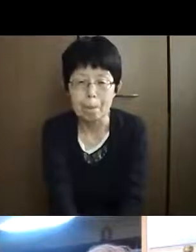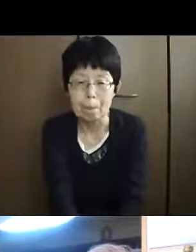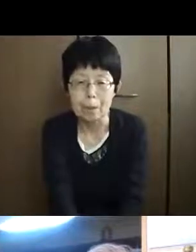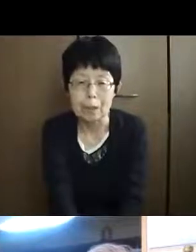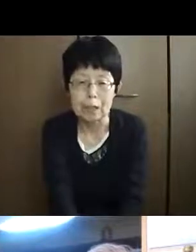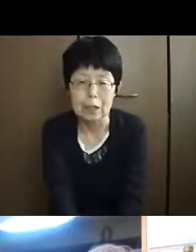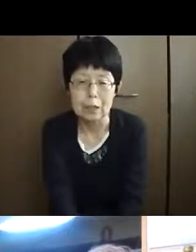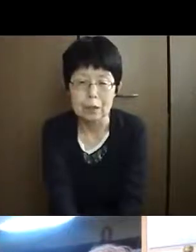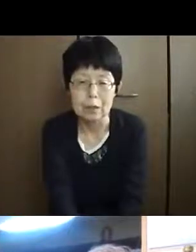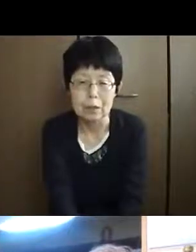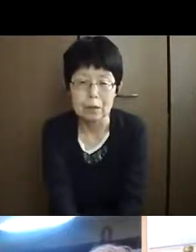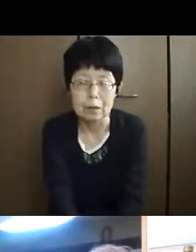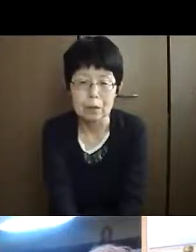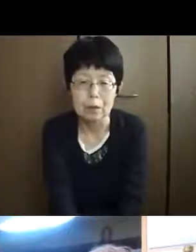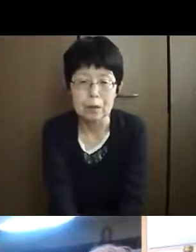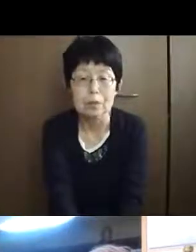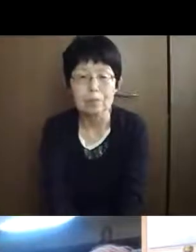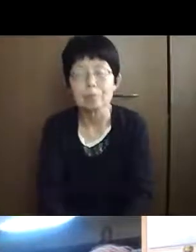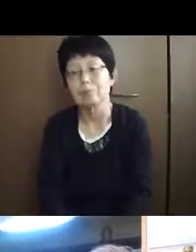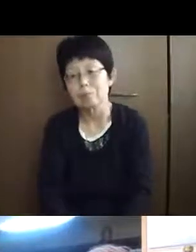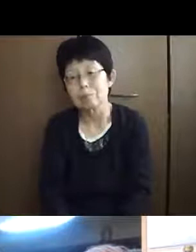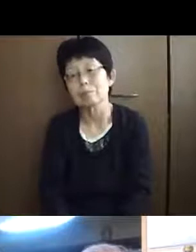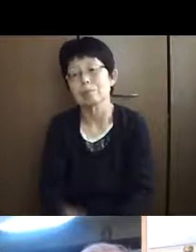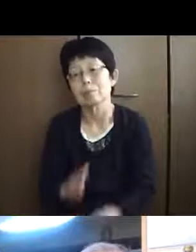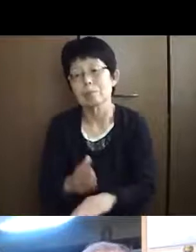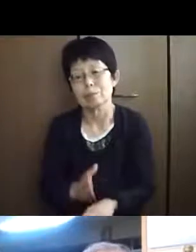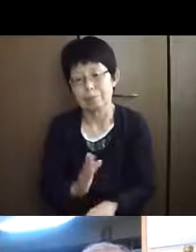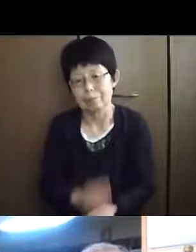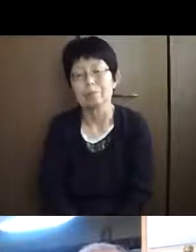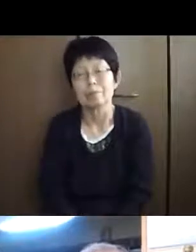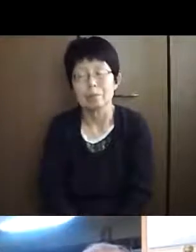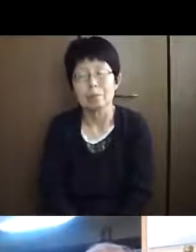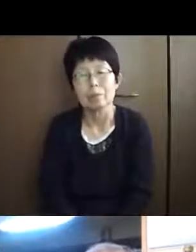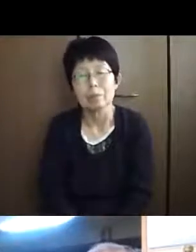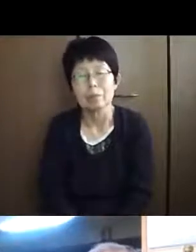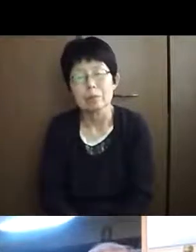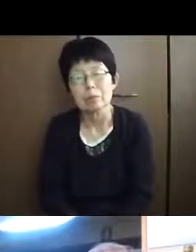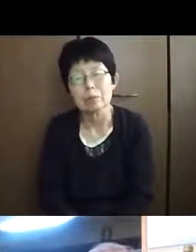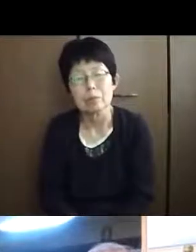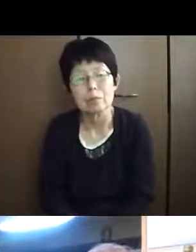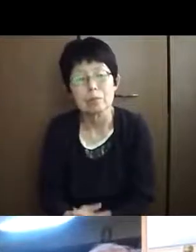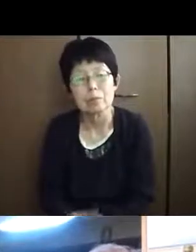はい、 はい、ありがとうございます。ありがとうございます。次の質問は、